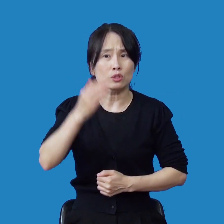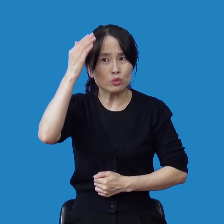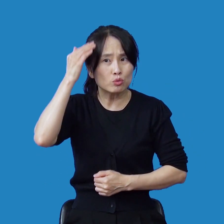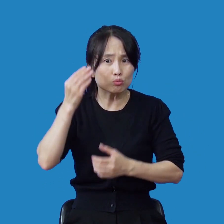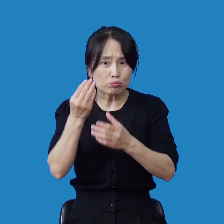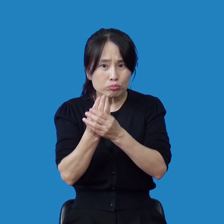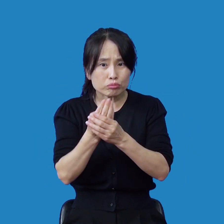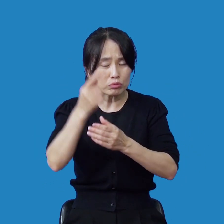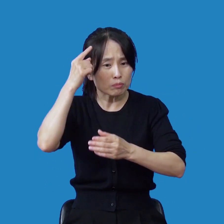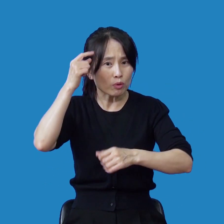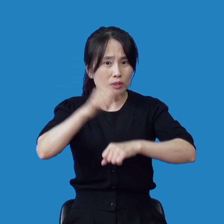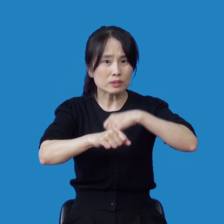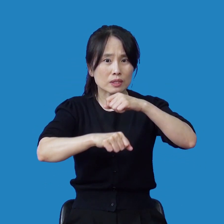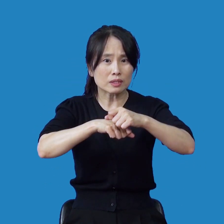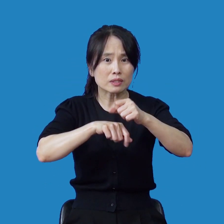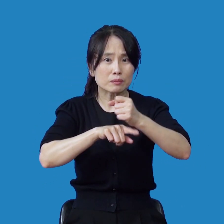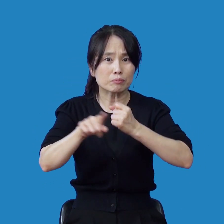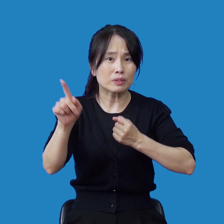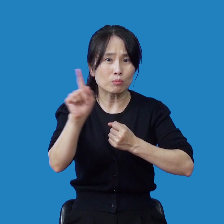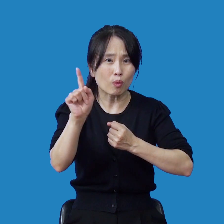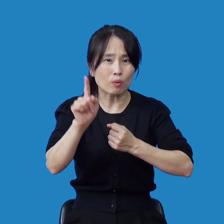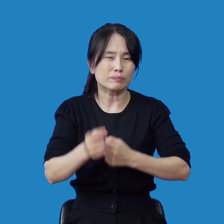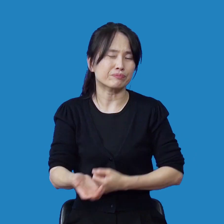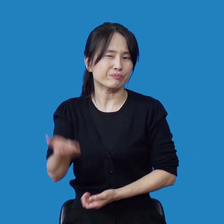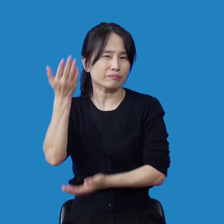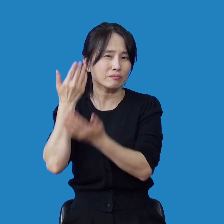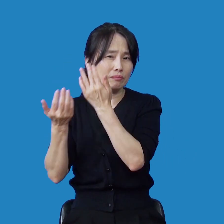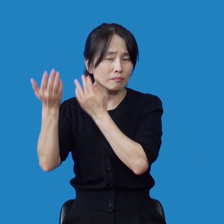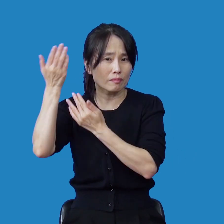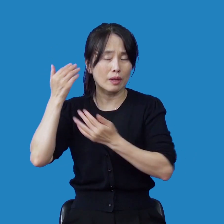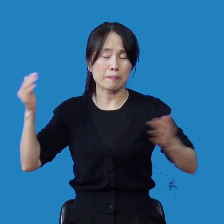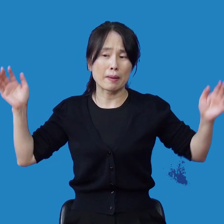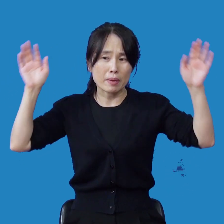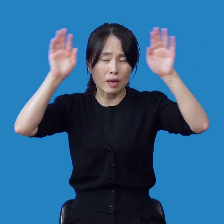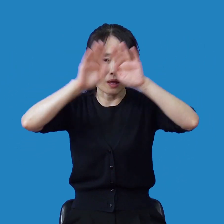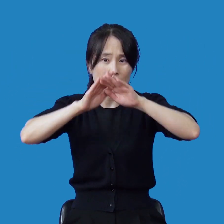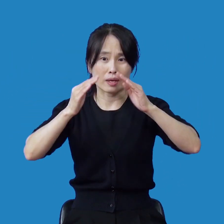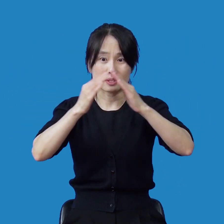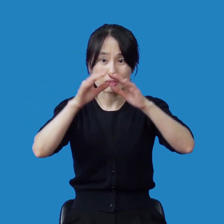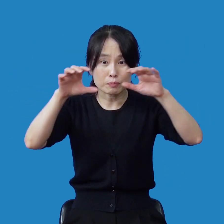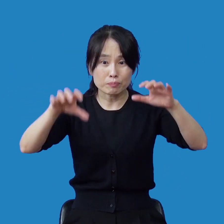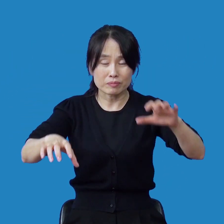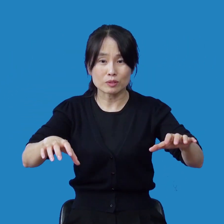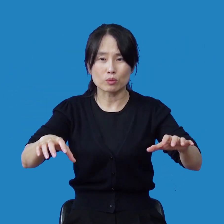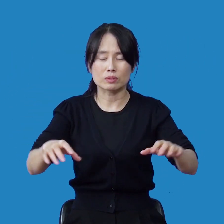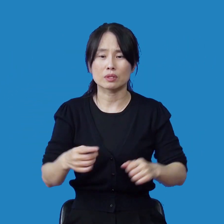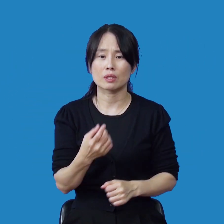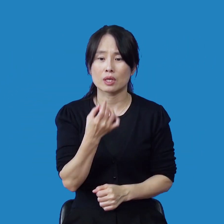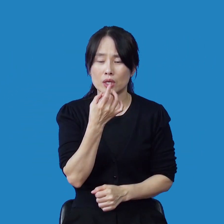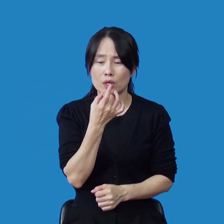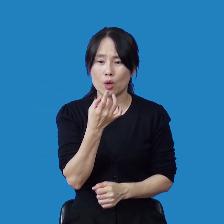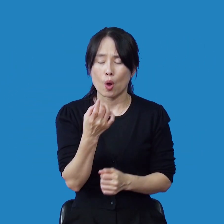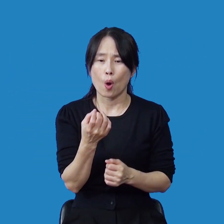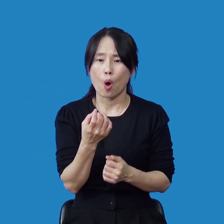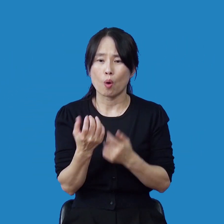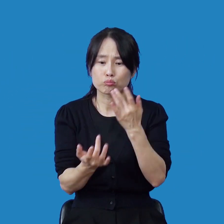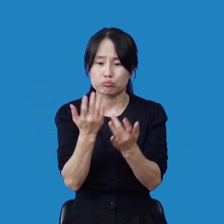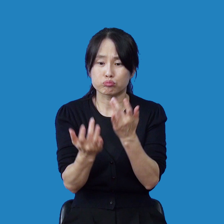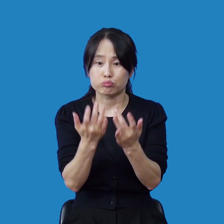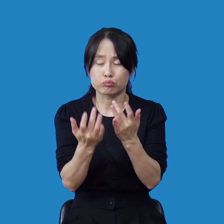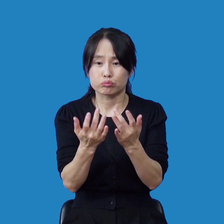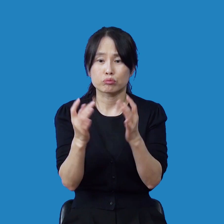뜻일까요? 옛날에는 밤이 되면 집집마다 불씨를 꺼트리지 않는 것이